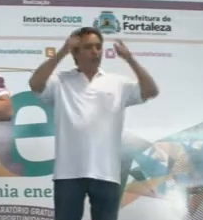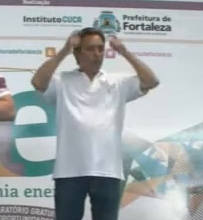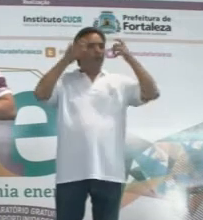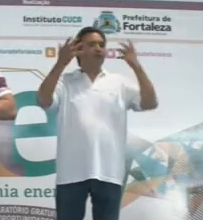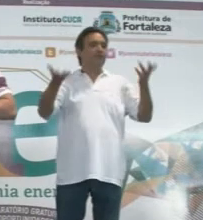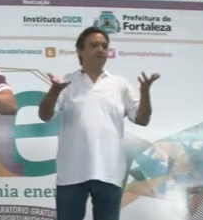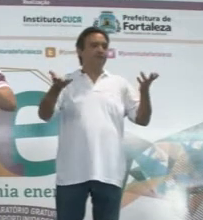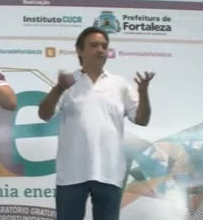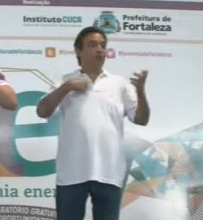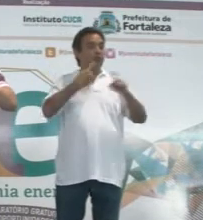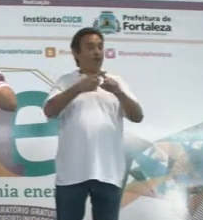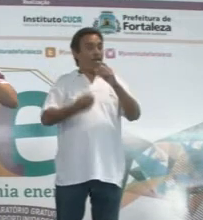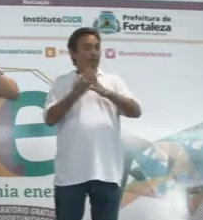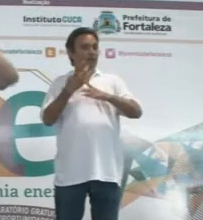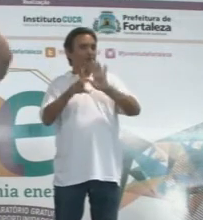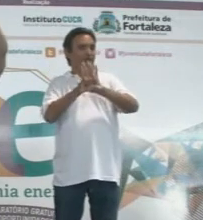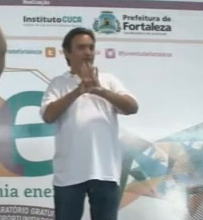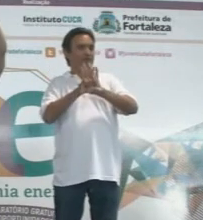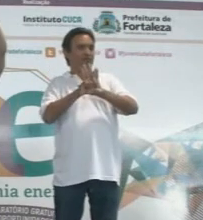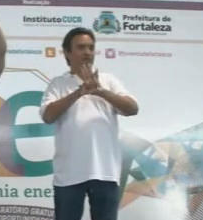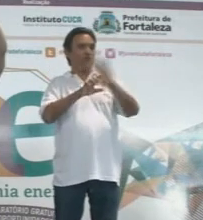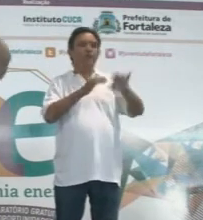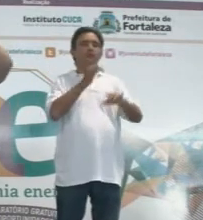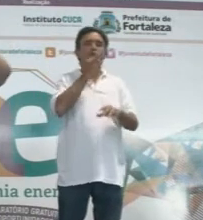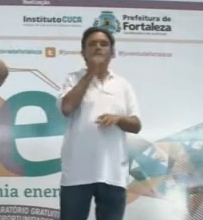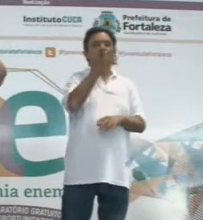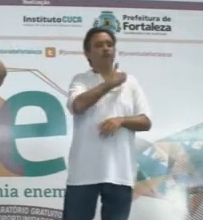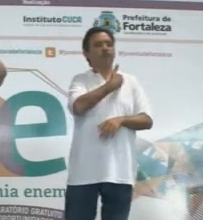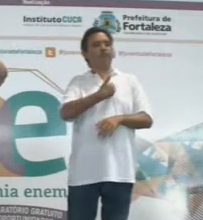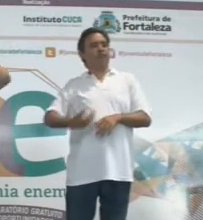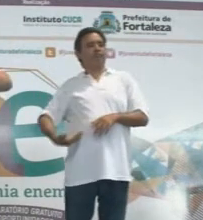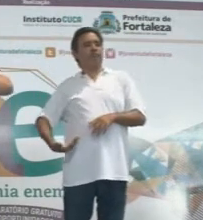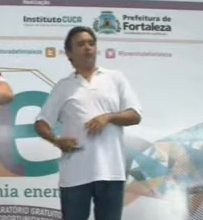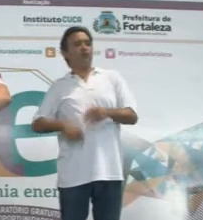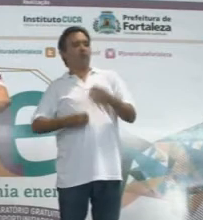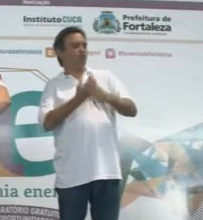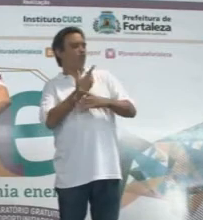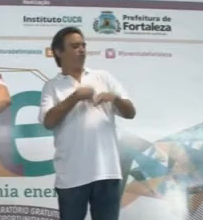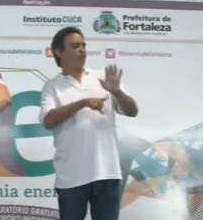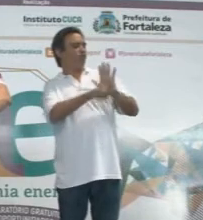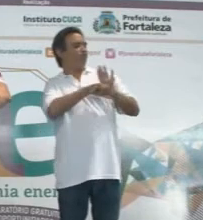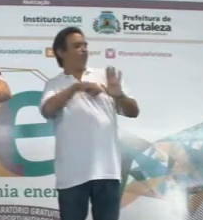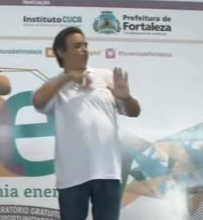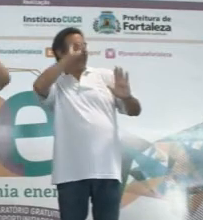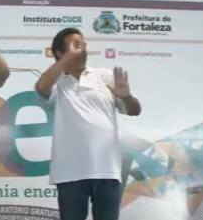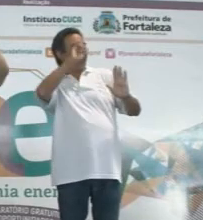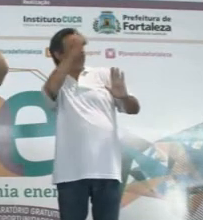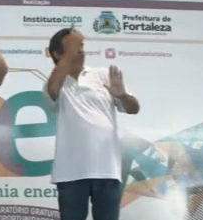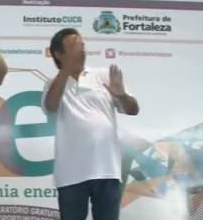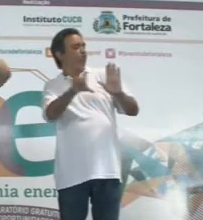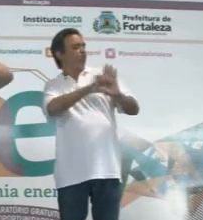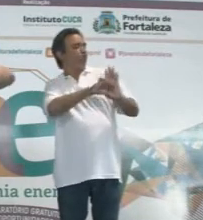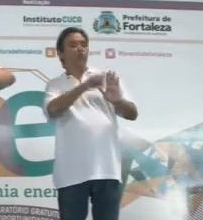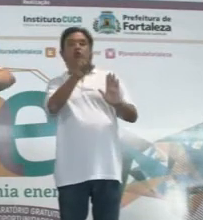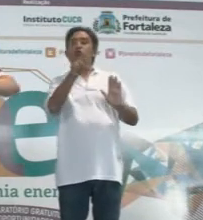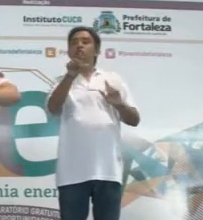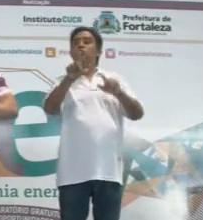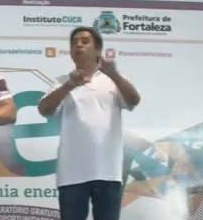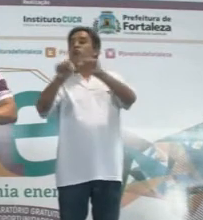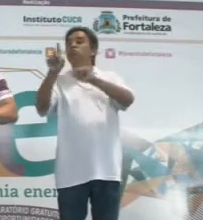lei. Então imagine que você governe, você cria a lei, você julga e você nomeia